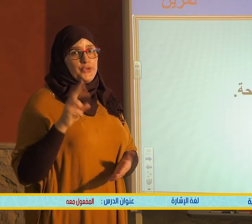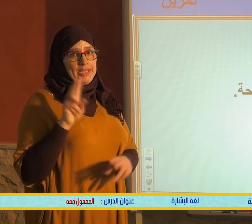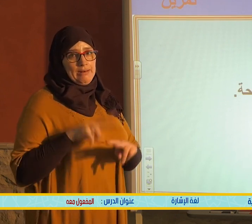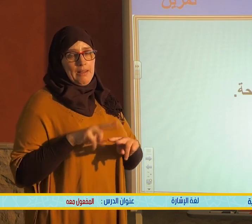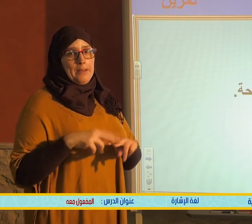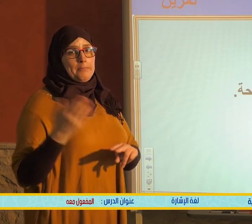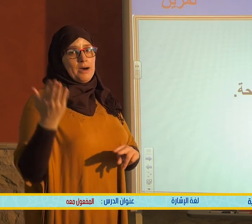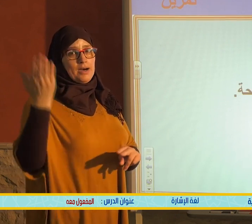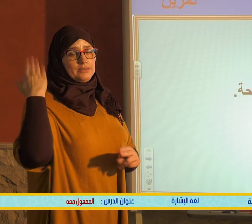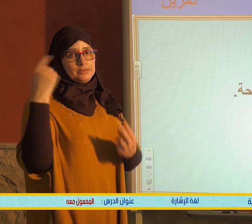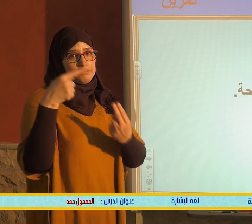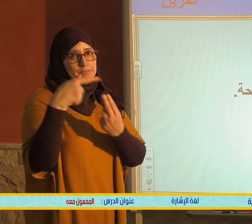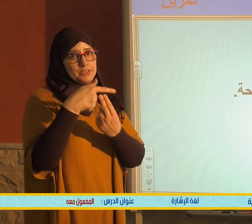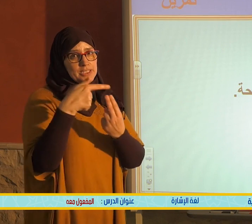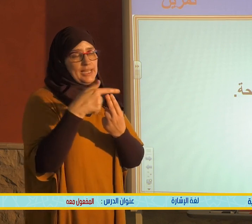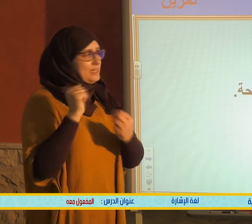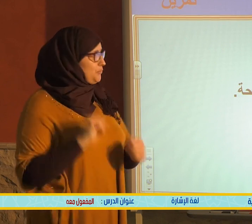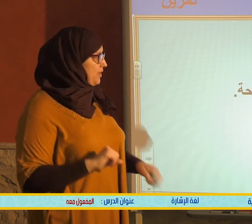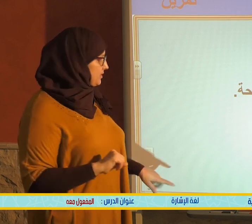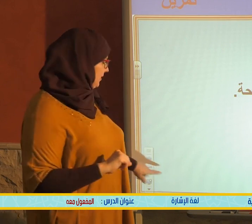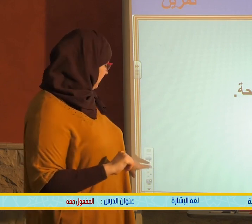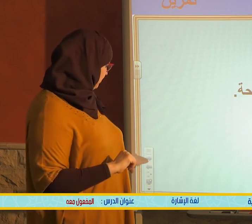فعل ماض مبني على الفتح،